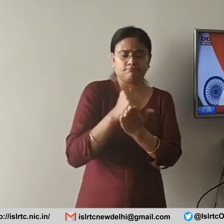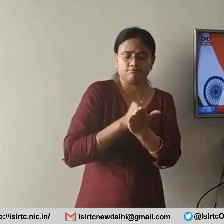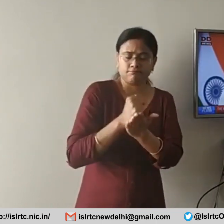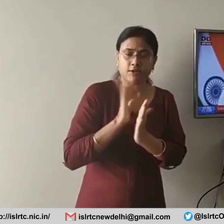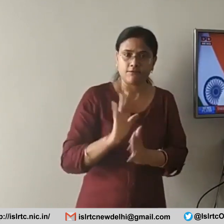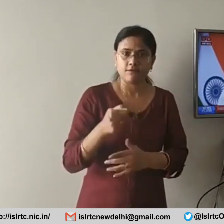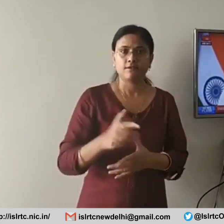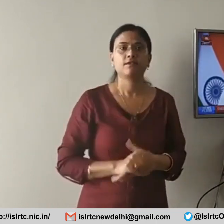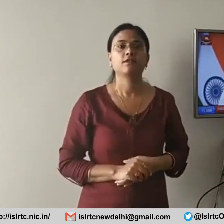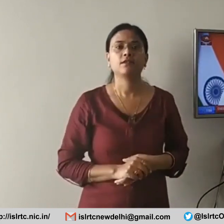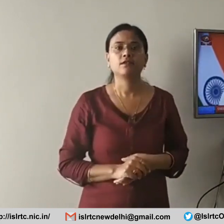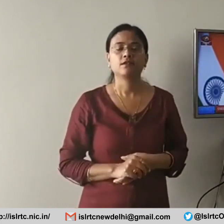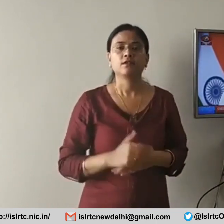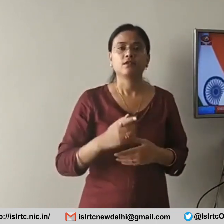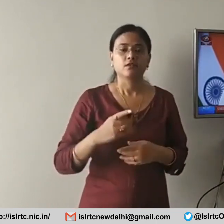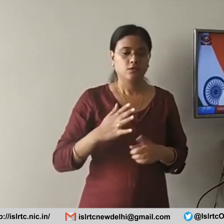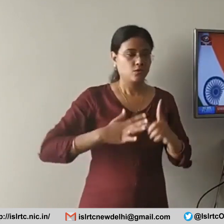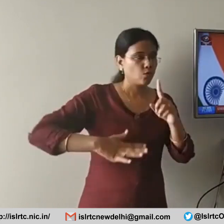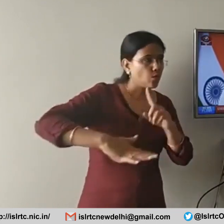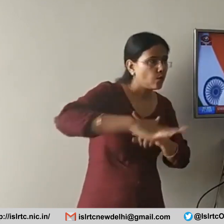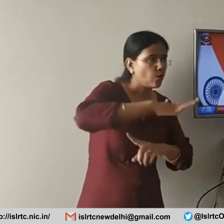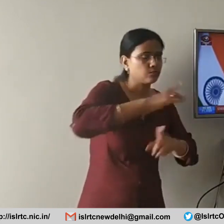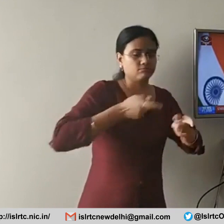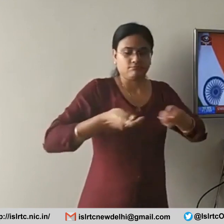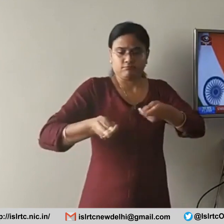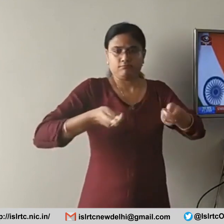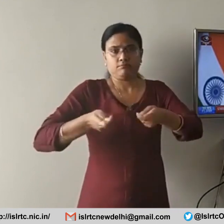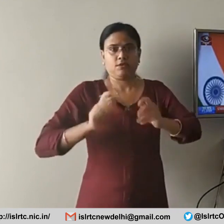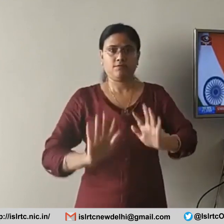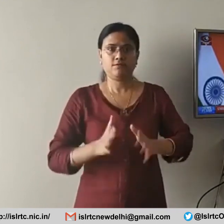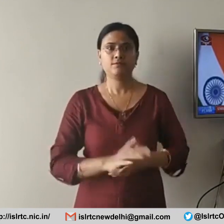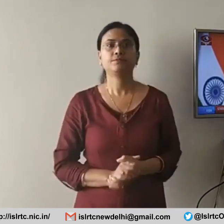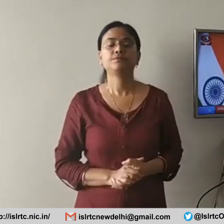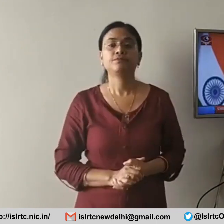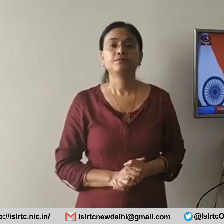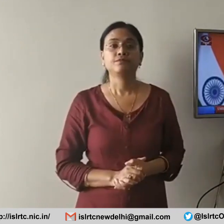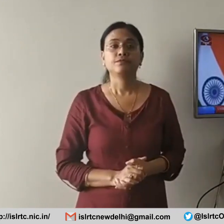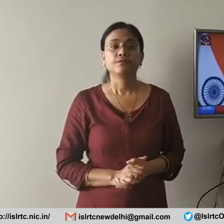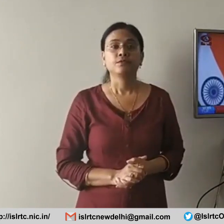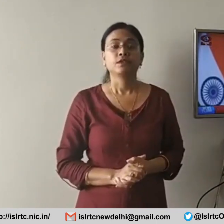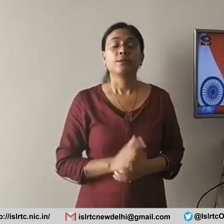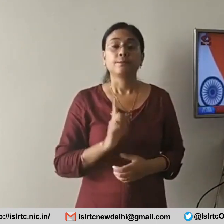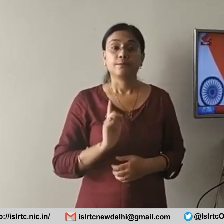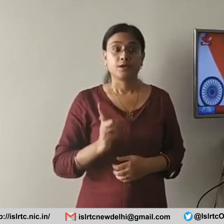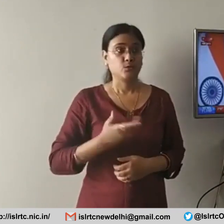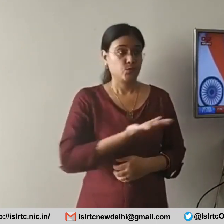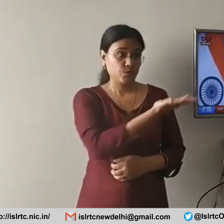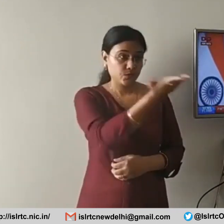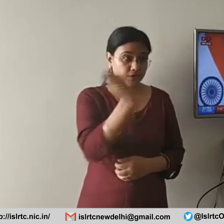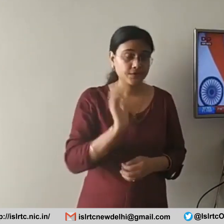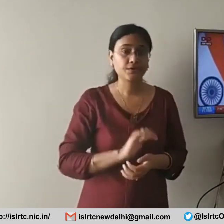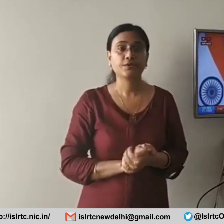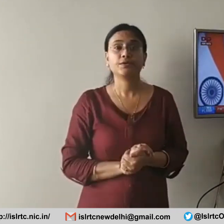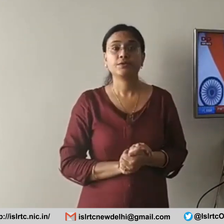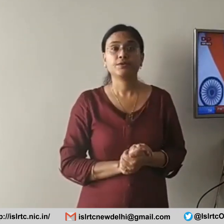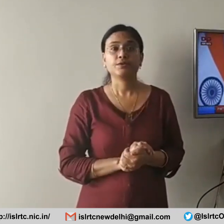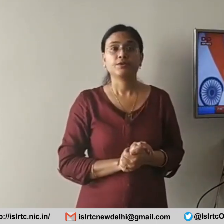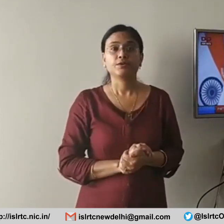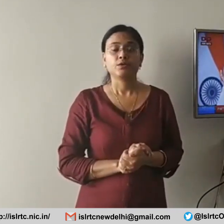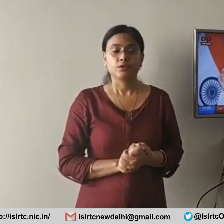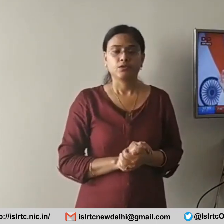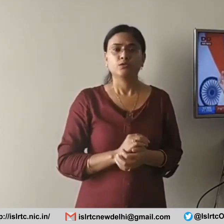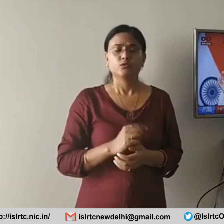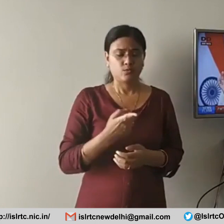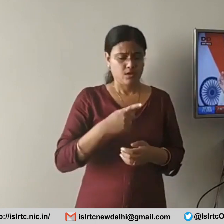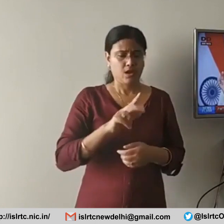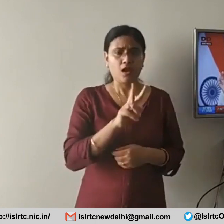है और हालत को संभाला भी है। लेकिन साथियों, इन सब प्रयासों